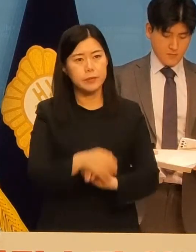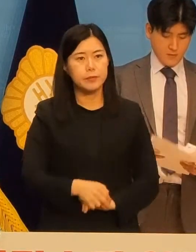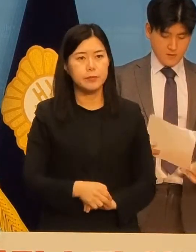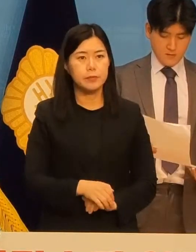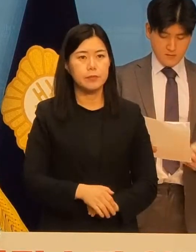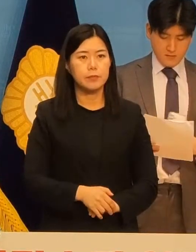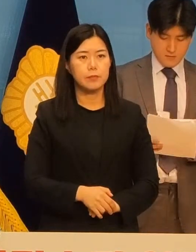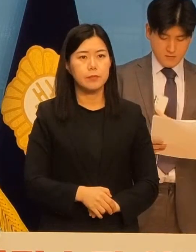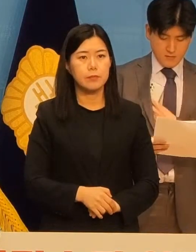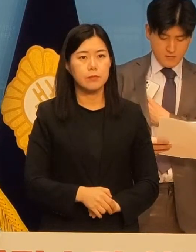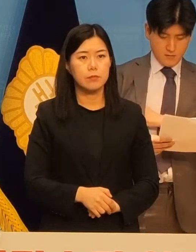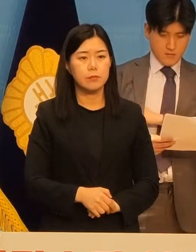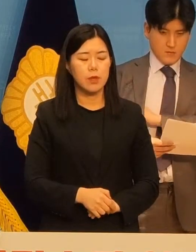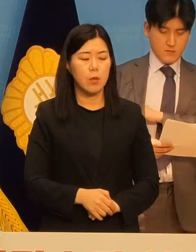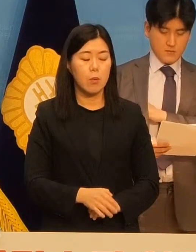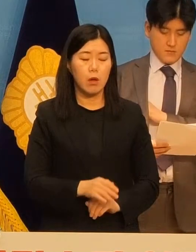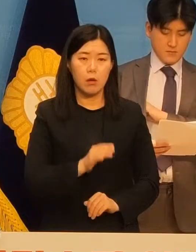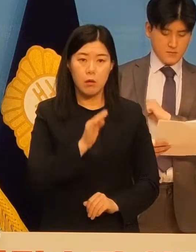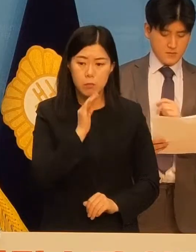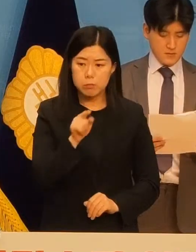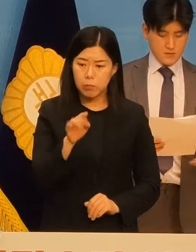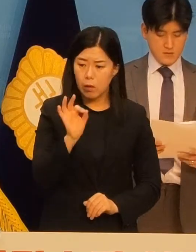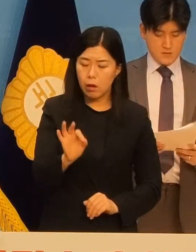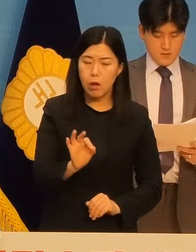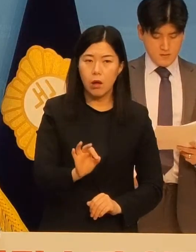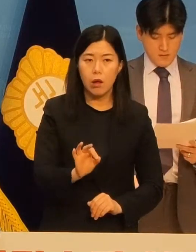참으로 너무나